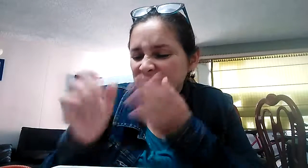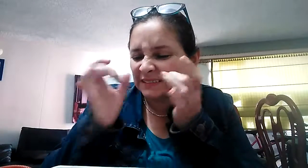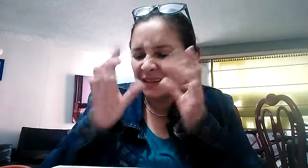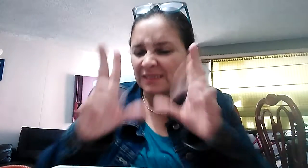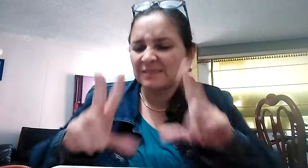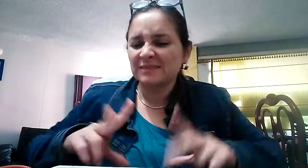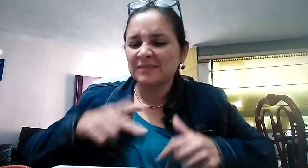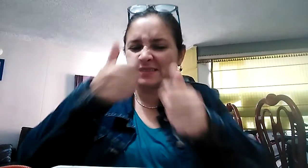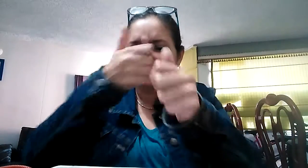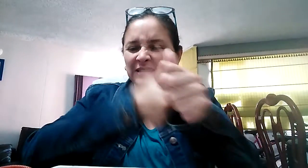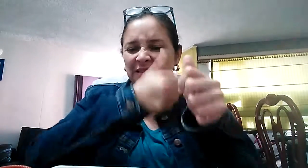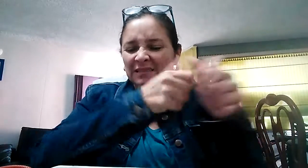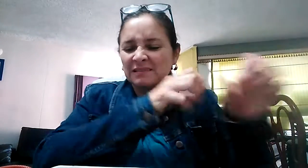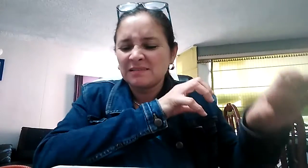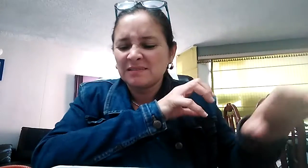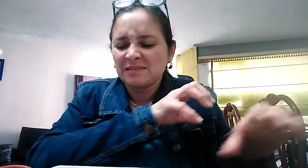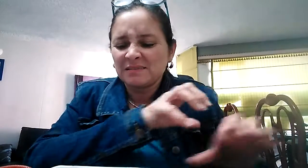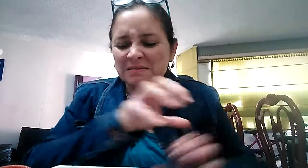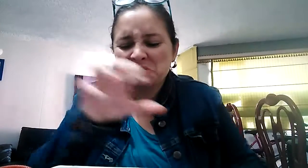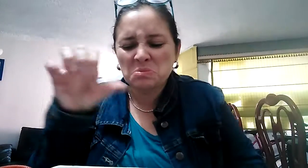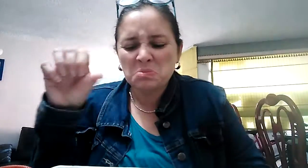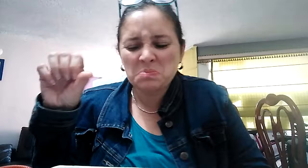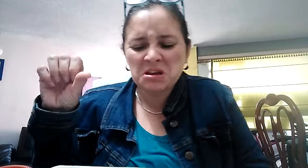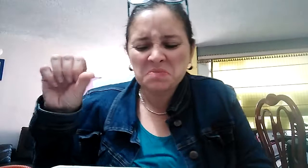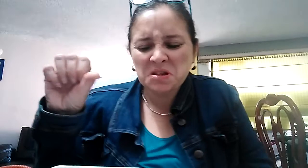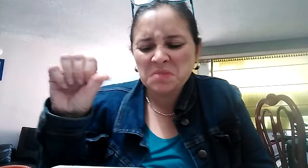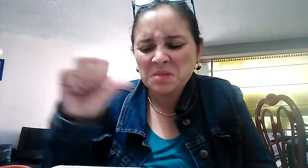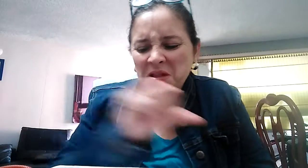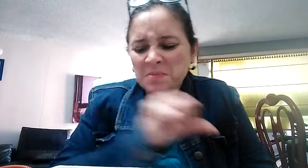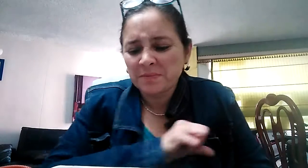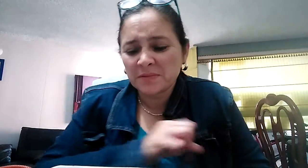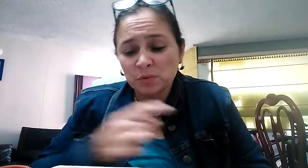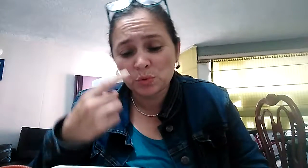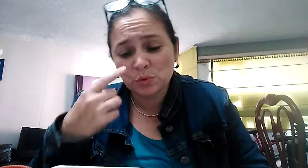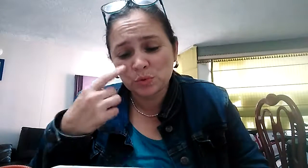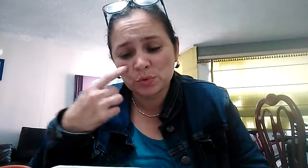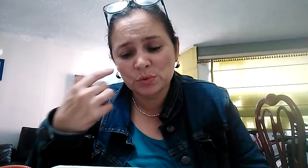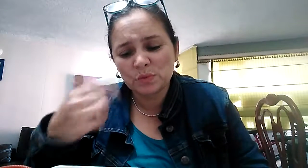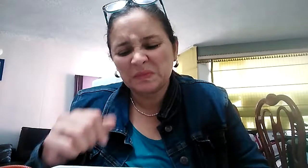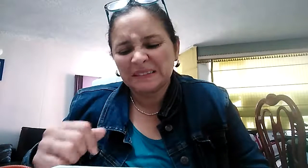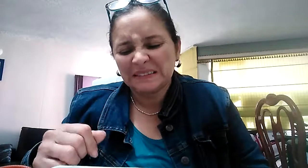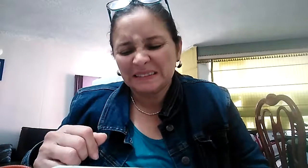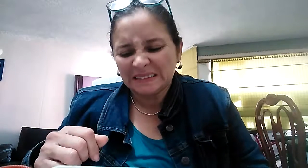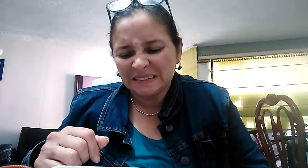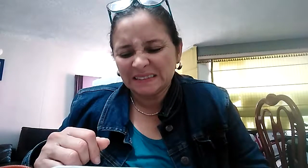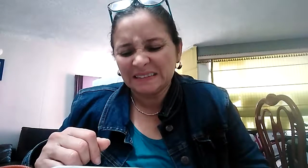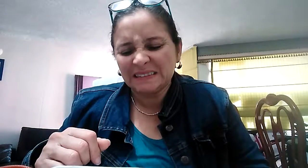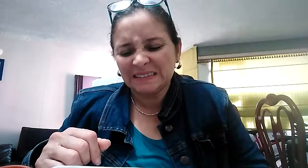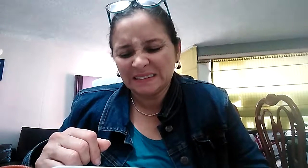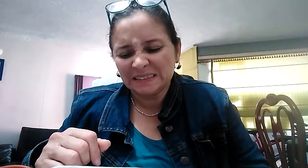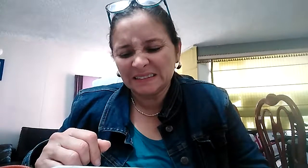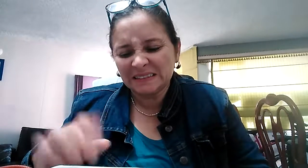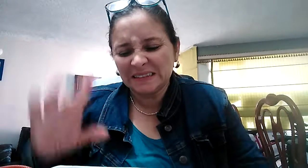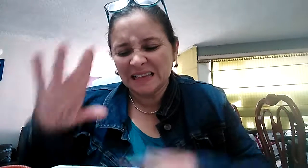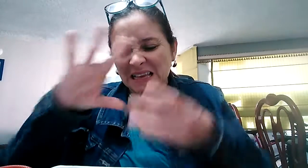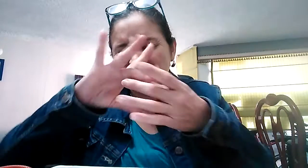es mía y no la cambiaría por nada, ni siquiera por lo que hay en este tubo. ¿Y qué hiciste con el resto de la poción, Dipper? La vertí en el café de